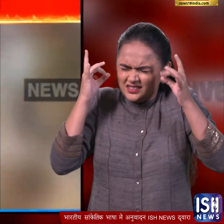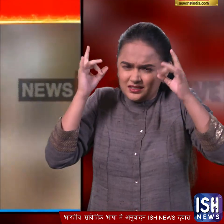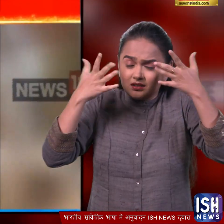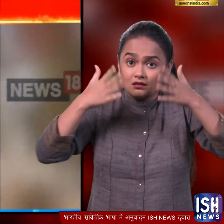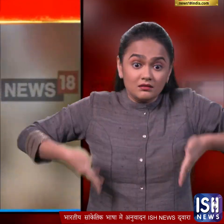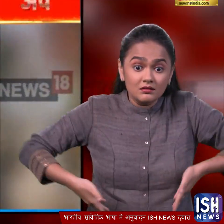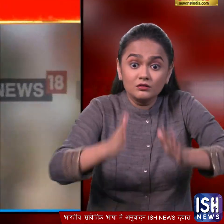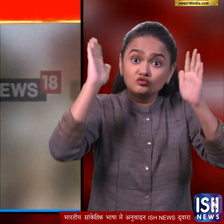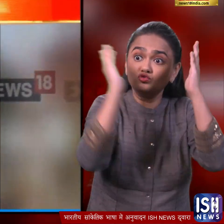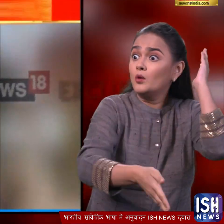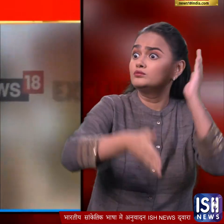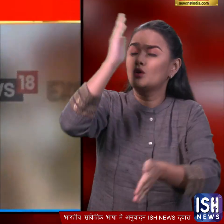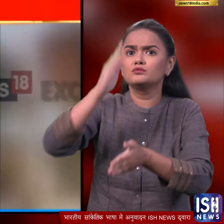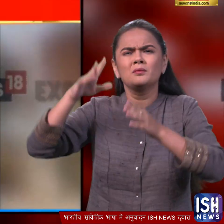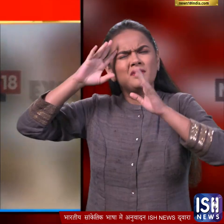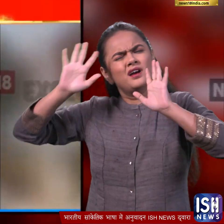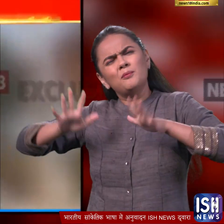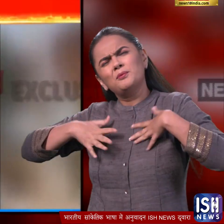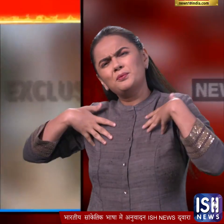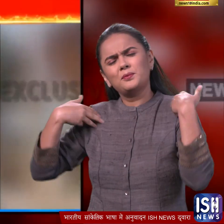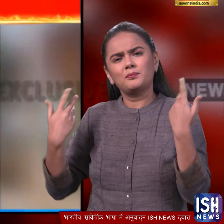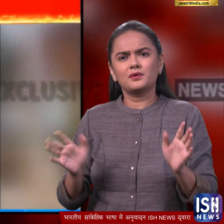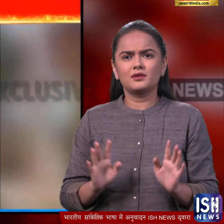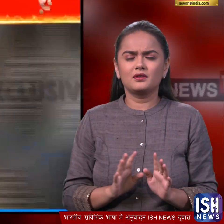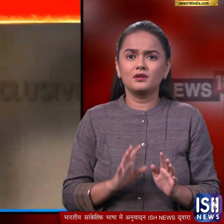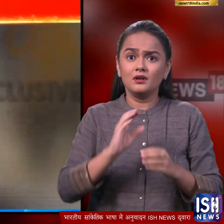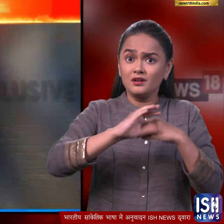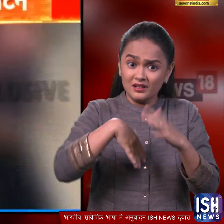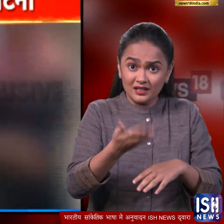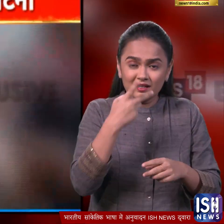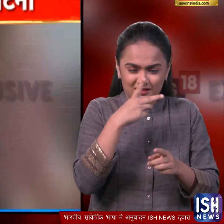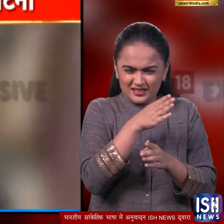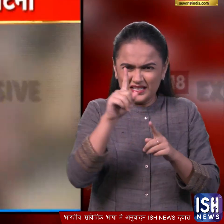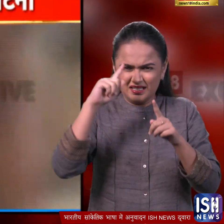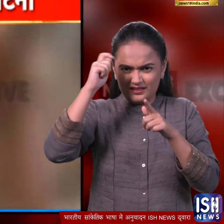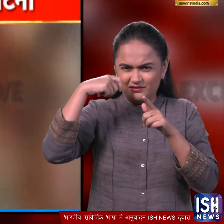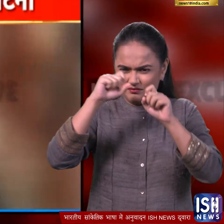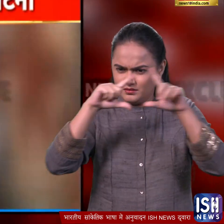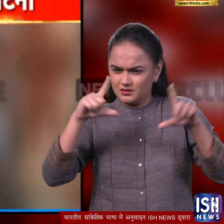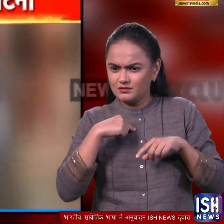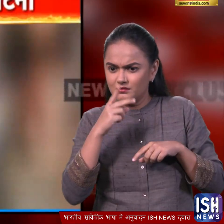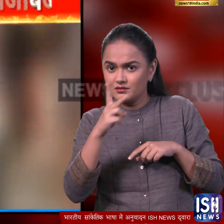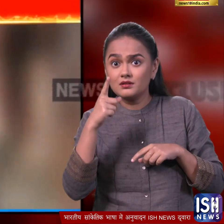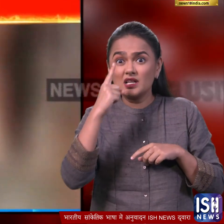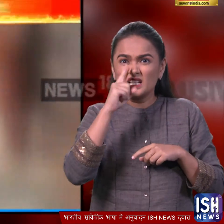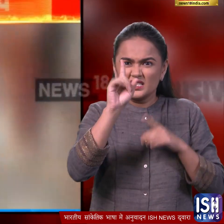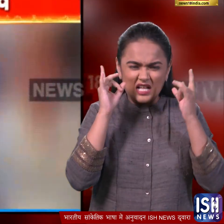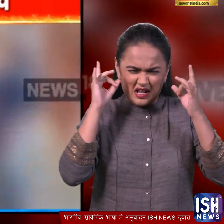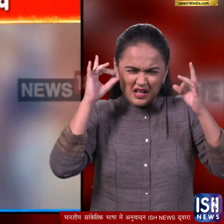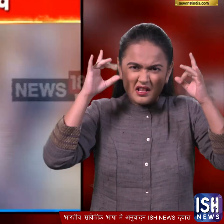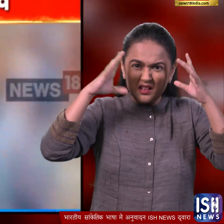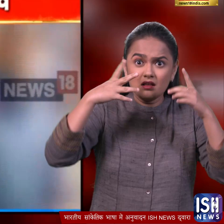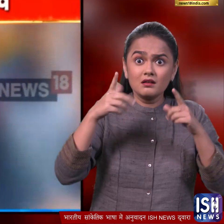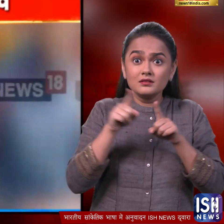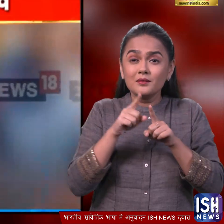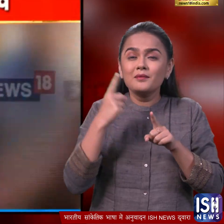सड़क जाम करने की ठान ली। रोड जाम करो यार, रोड जाम करो सब। इस बीच वहां से सामने आई एक तस्वीर में हंगामा कर रही महिलाओं के